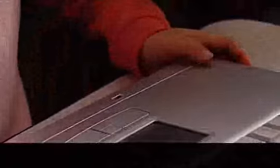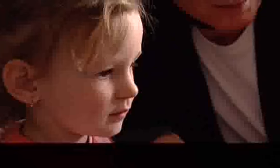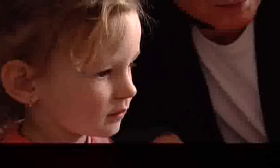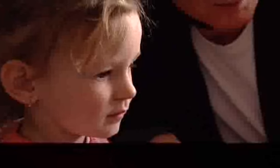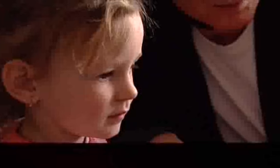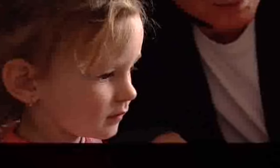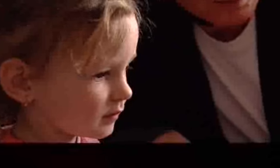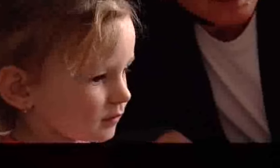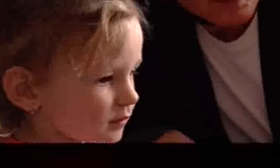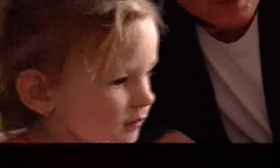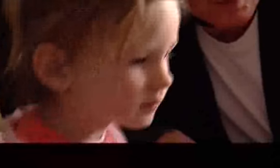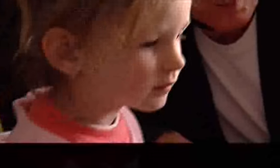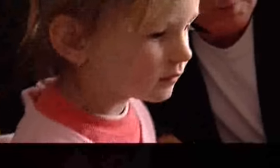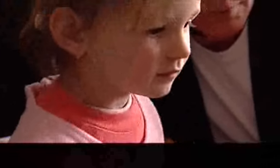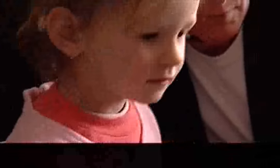Itt van.